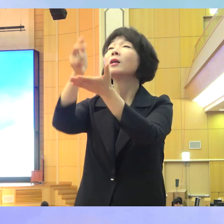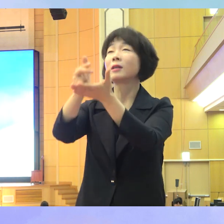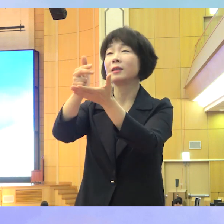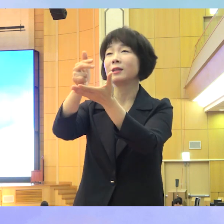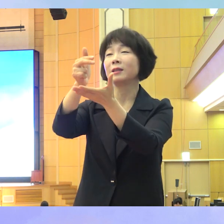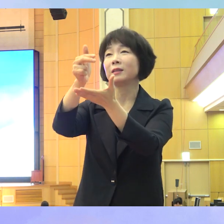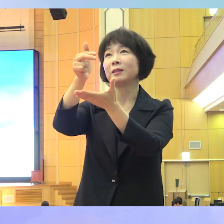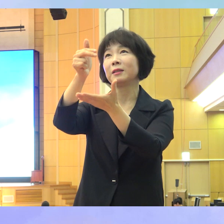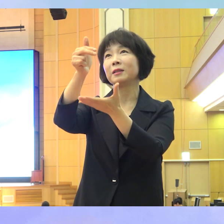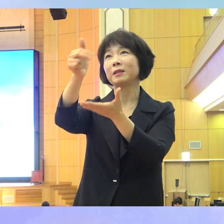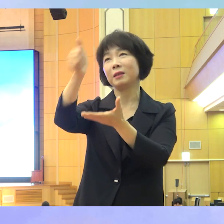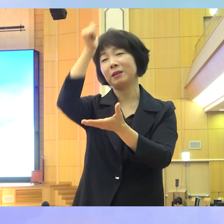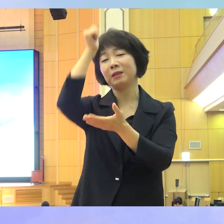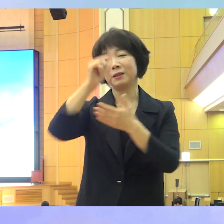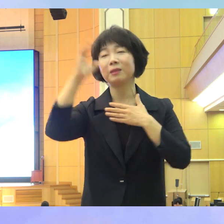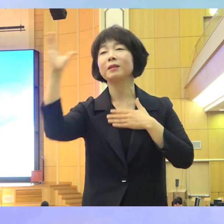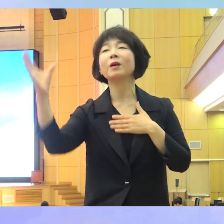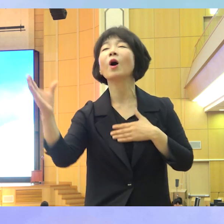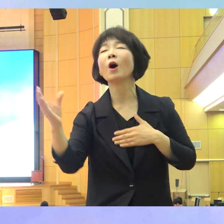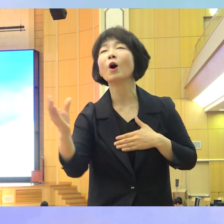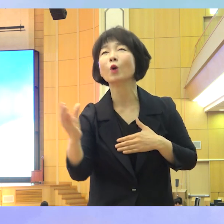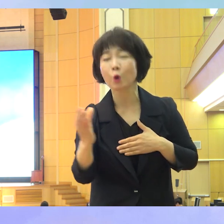살면서 그